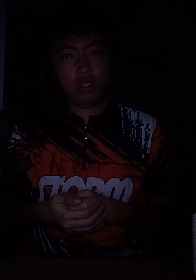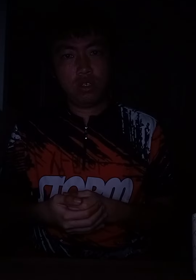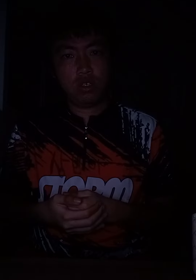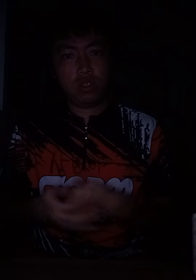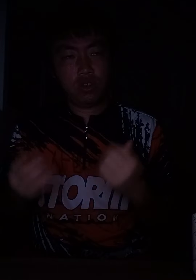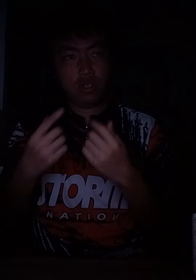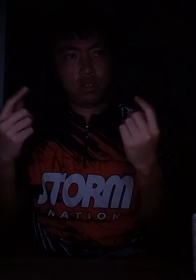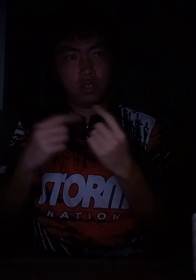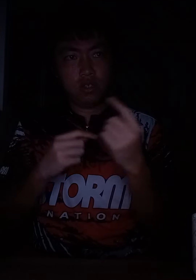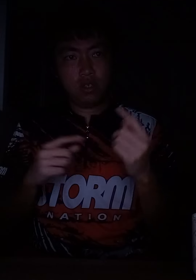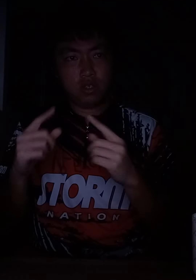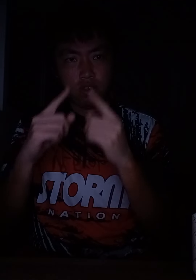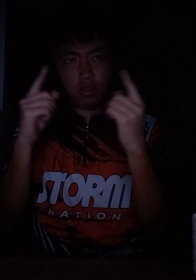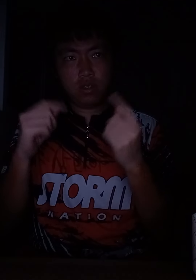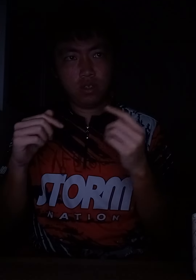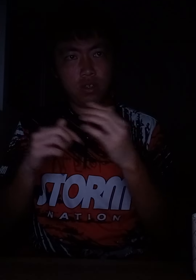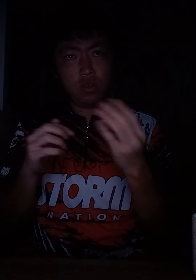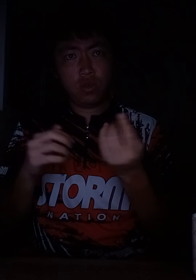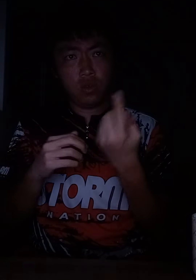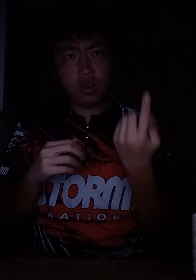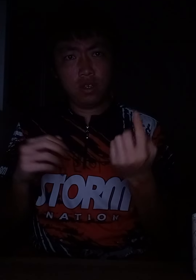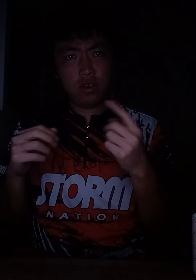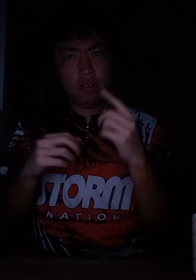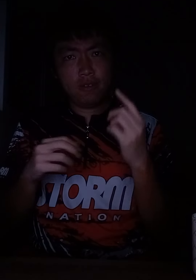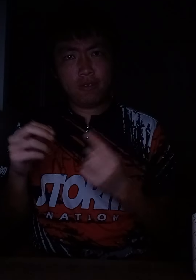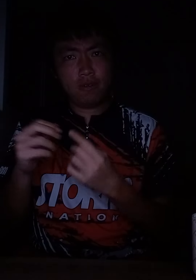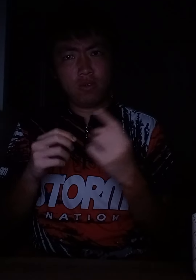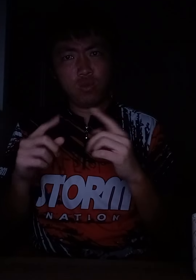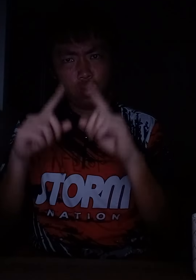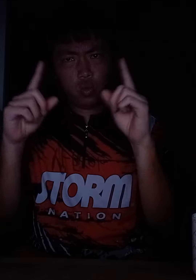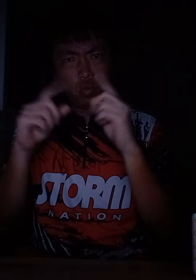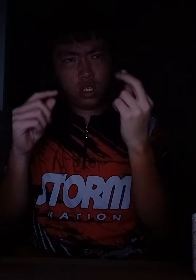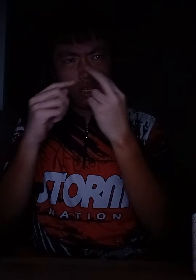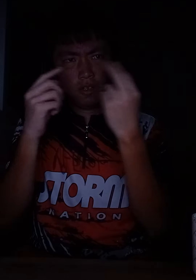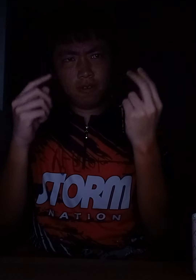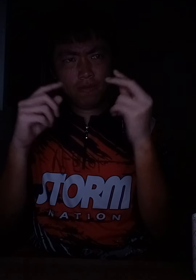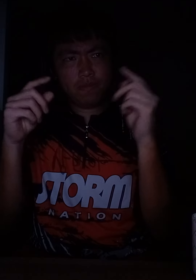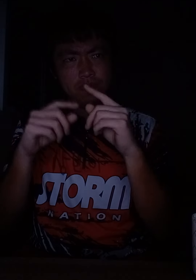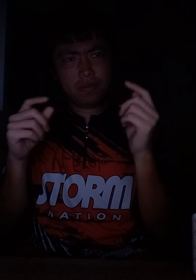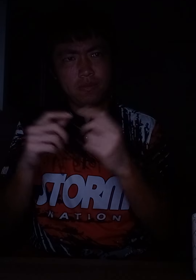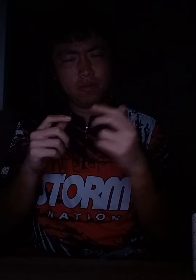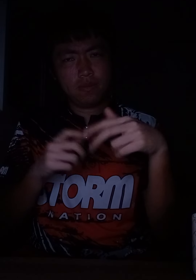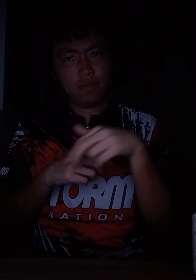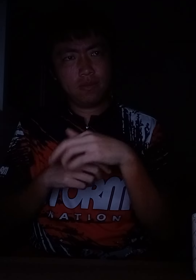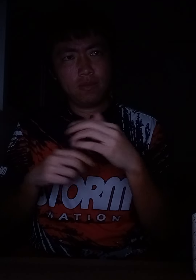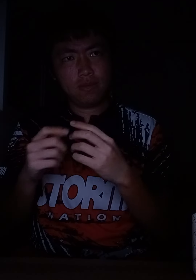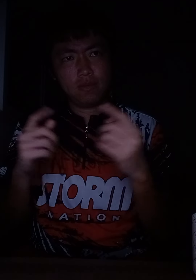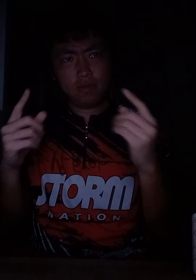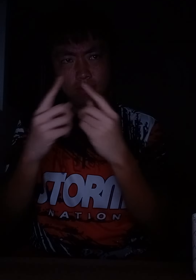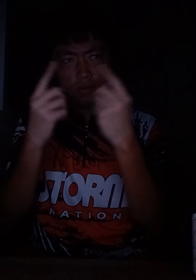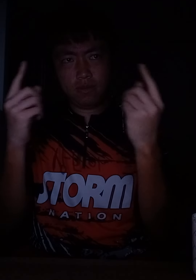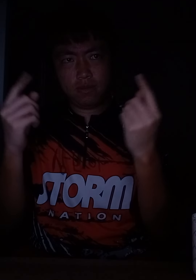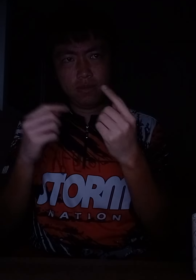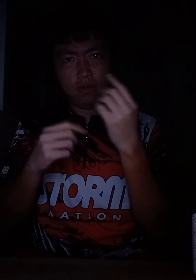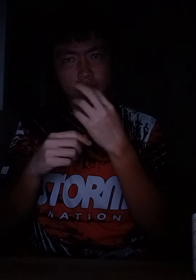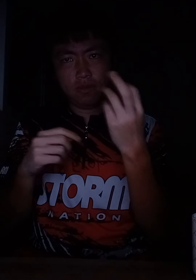요즘은 양호한 편입니다. 근데 네. 오전에는 양호한 편인데 오후에 네. 시객들이 이제 약주 한 잔씩 하시고 타시는